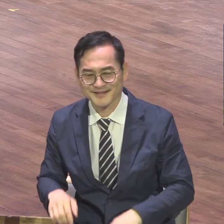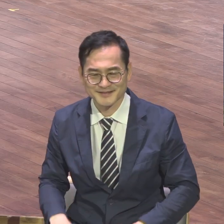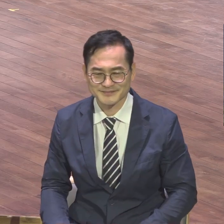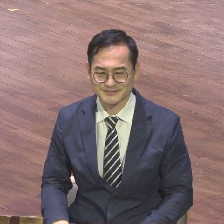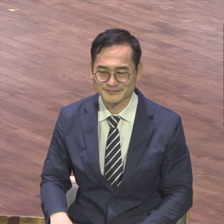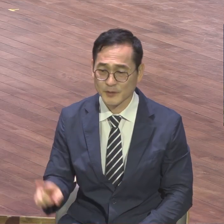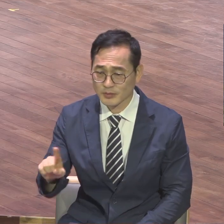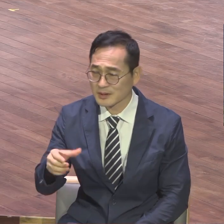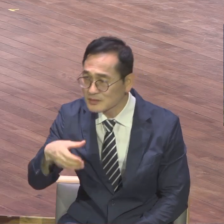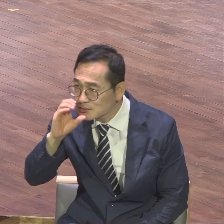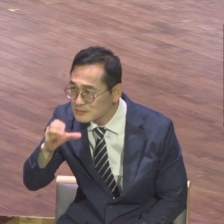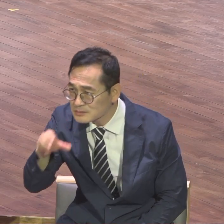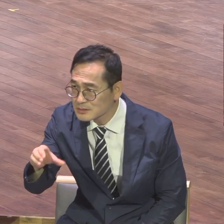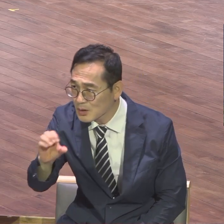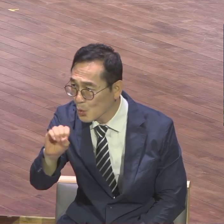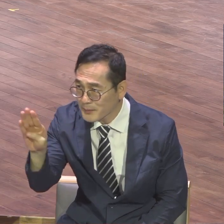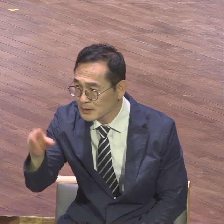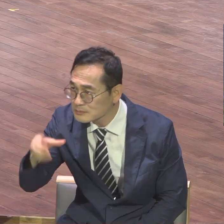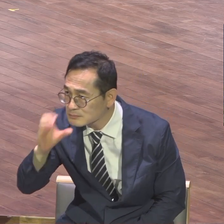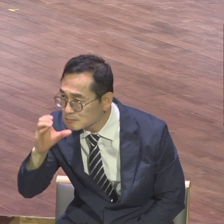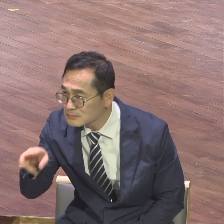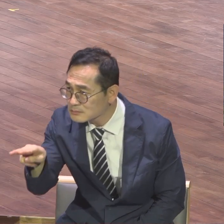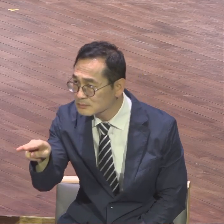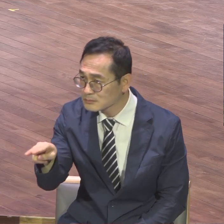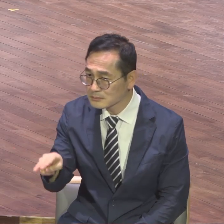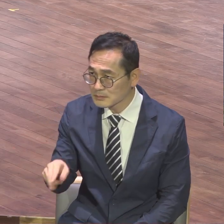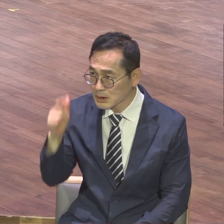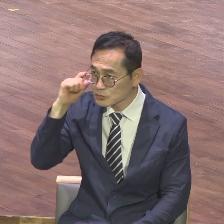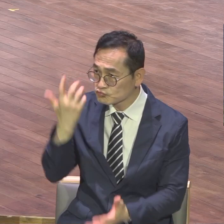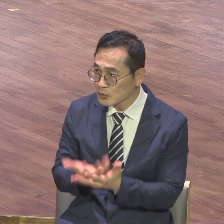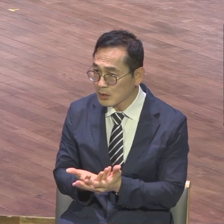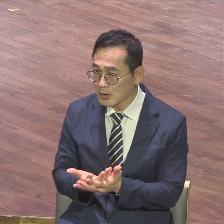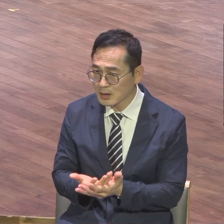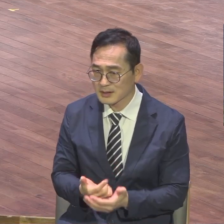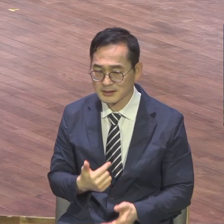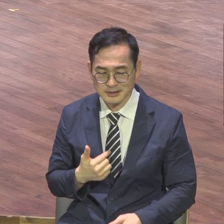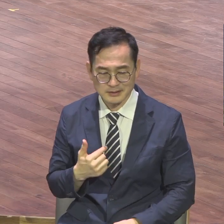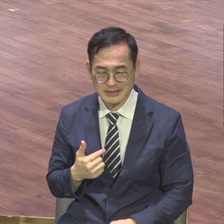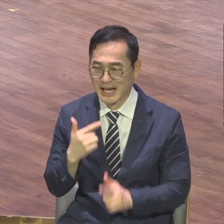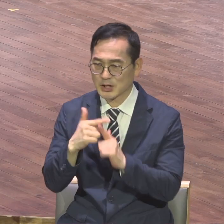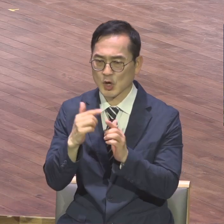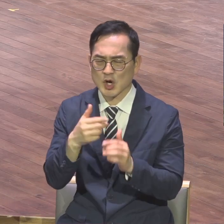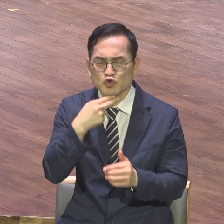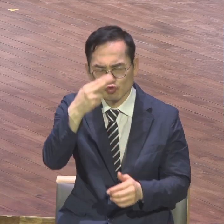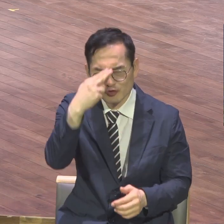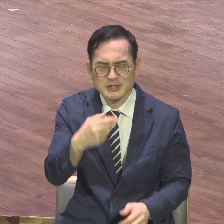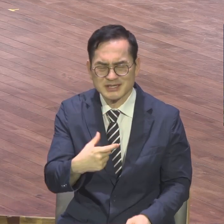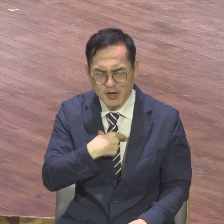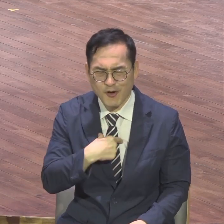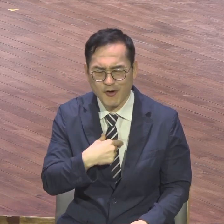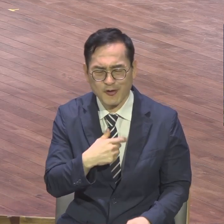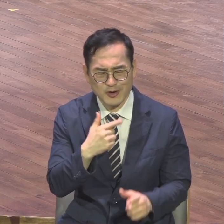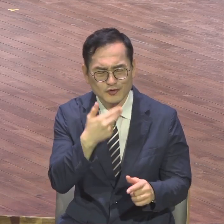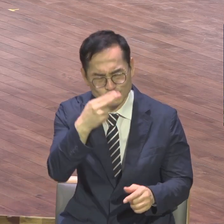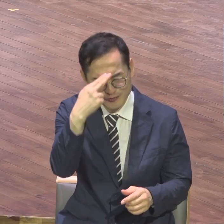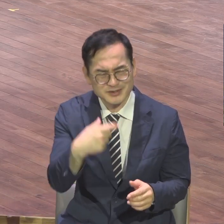들었대. 교회 가면 그거 없는 줄 아는데 지금 알코올을 하도 싫어가지고 지금 교회 왔는데 또 마시더래.